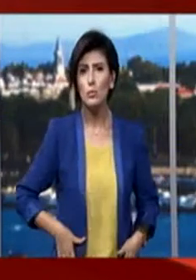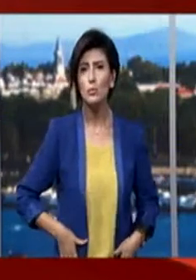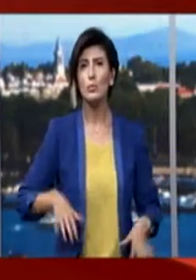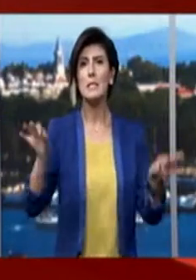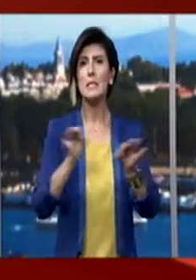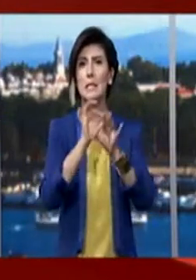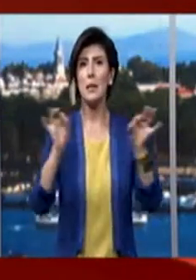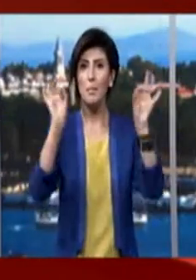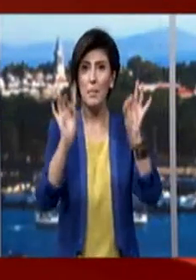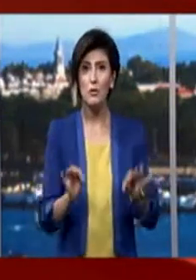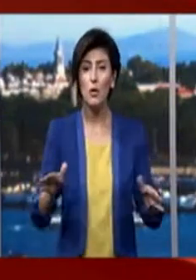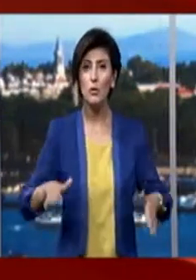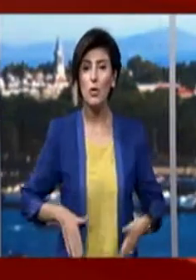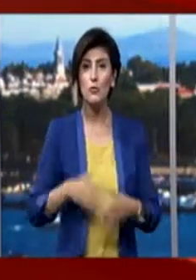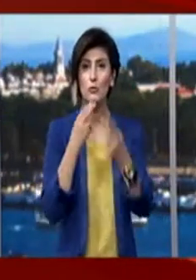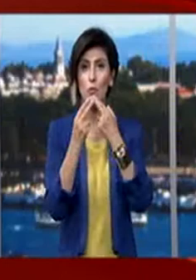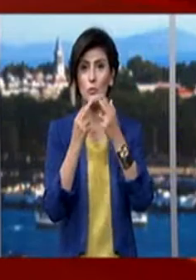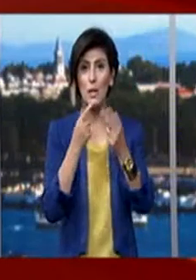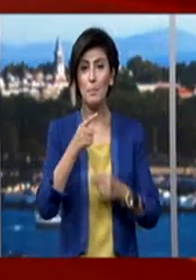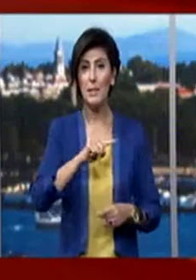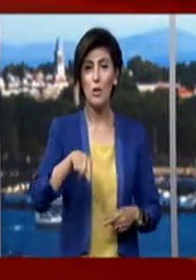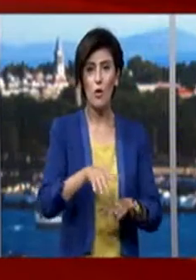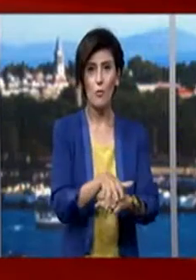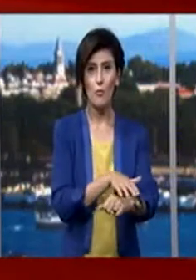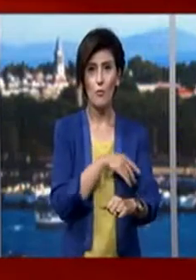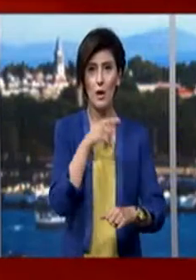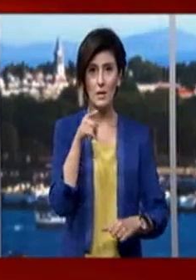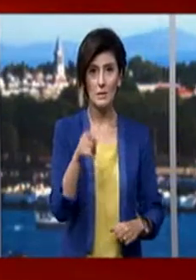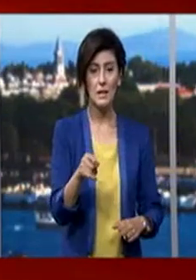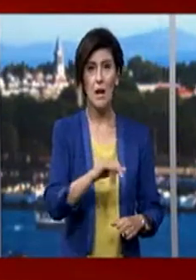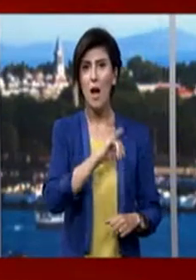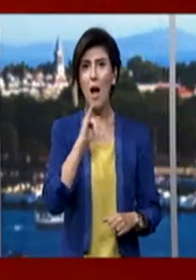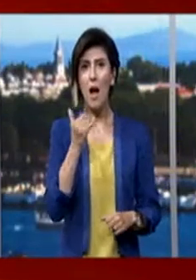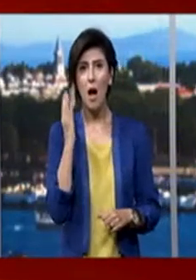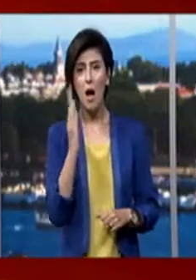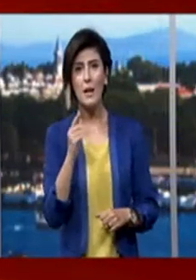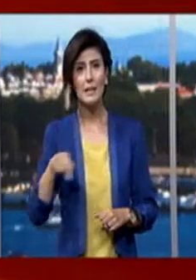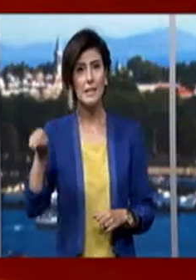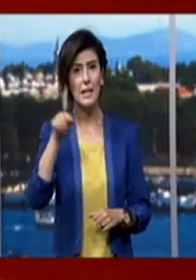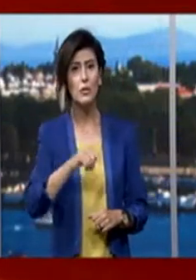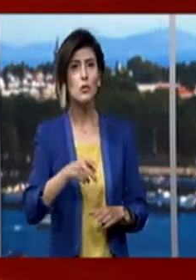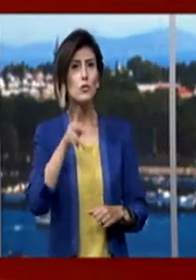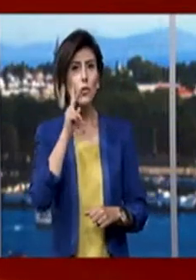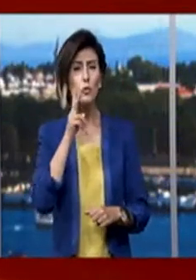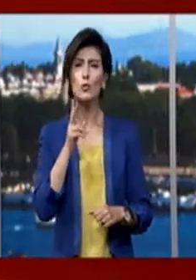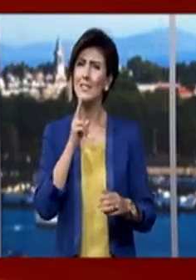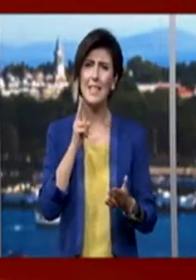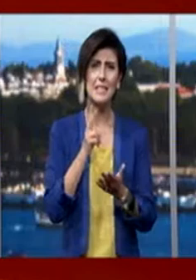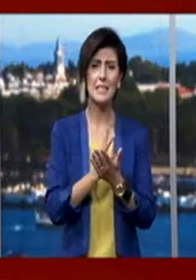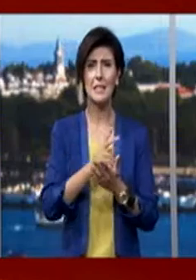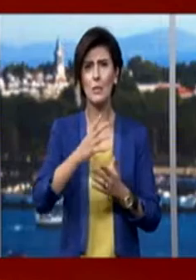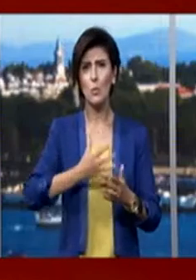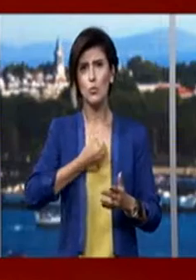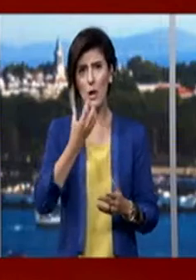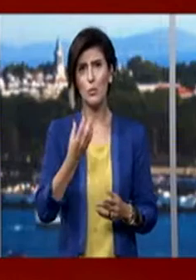İstiklal Marşı ile başlayan törende konuşan Bingöl Valisi Yavuz Selim Köşker, hainlerin sonu kesinlikle hüsran olacaktır dedi.